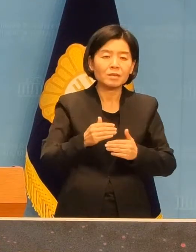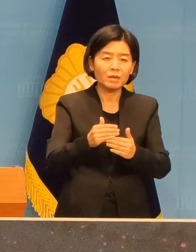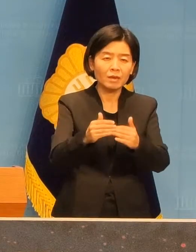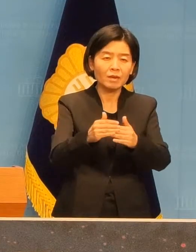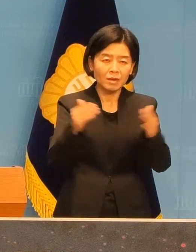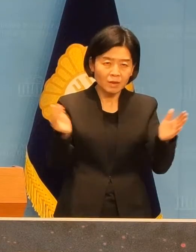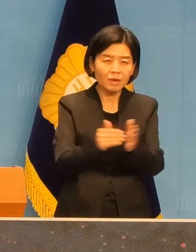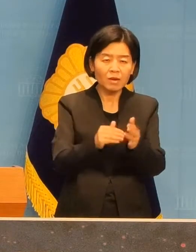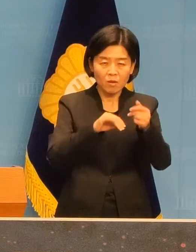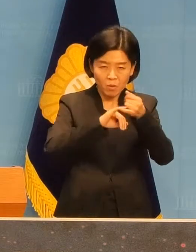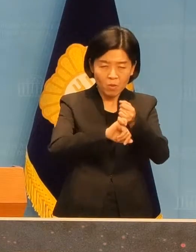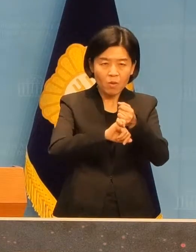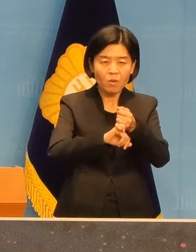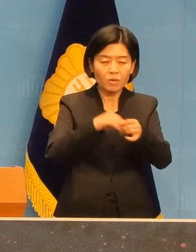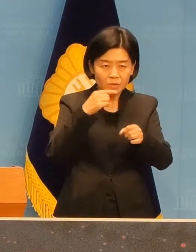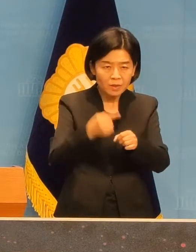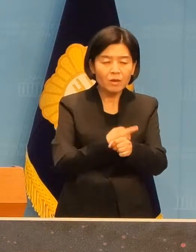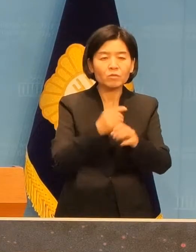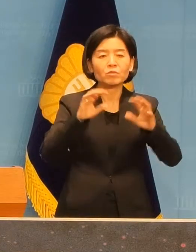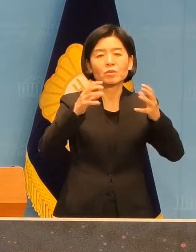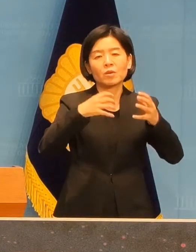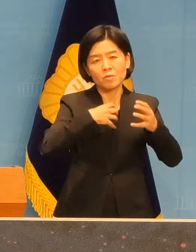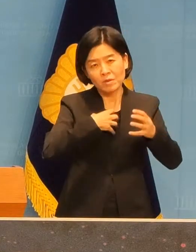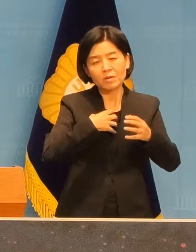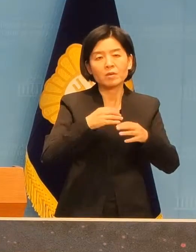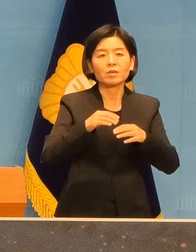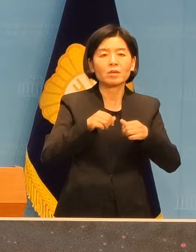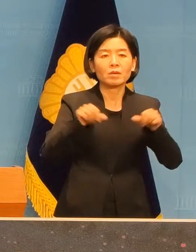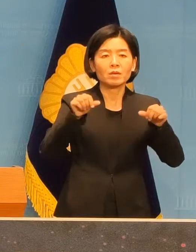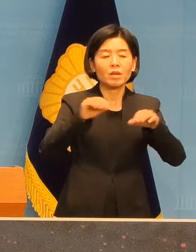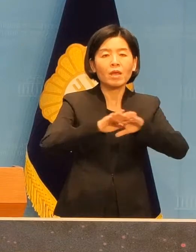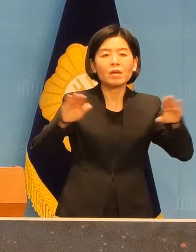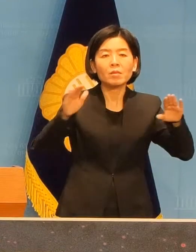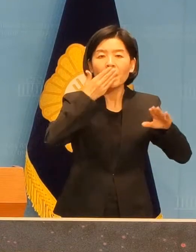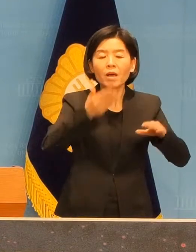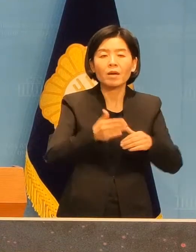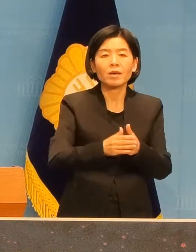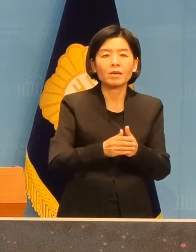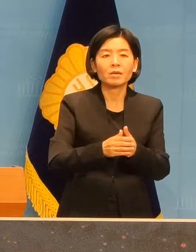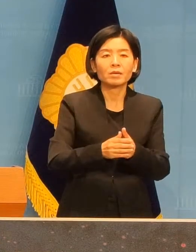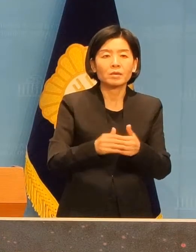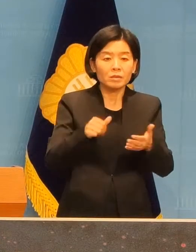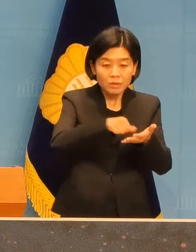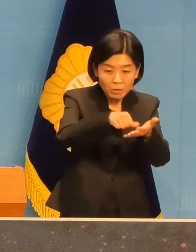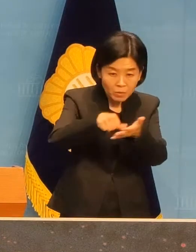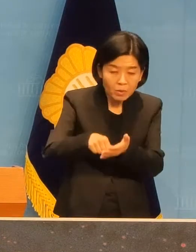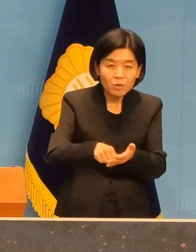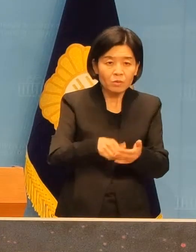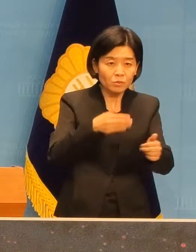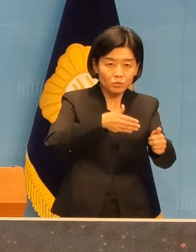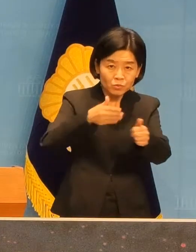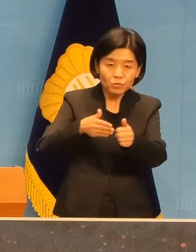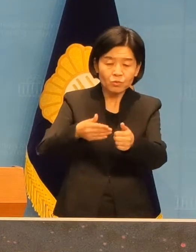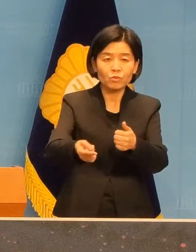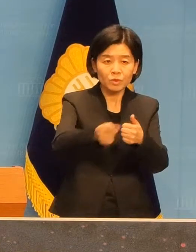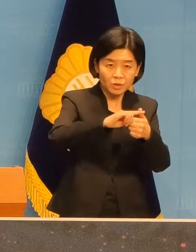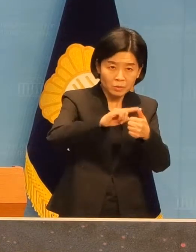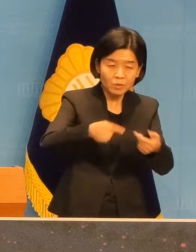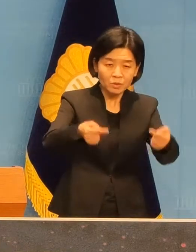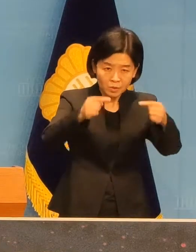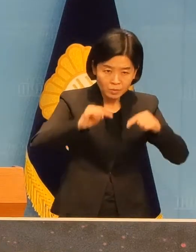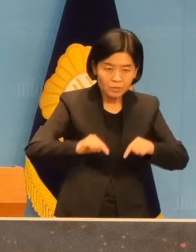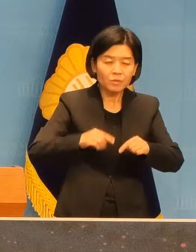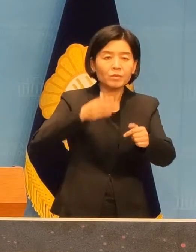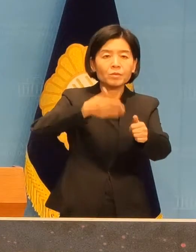있습니다. 이재명 범죄 재판 재개 서명 촉구 운동에 온 국민이 동참해 주실 것을